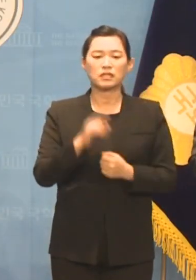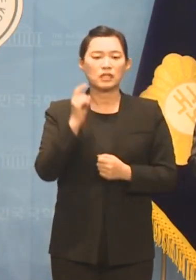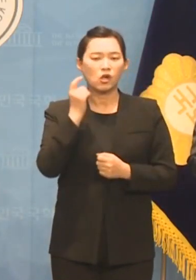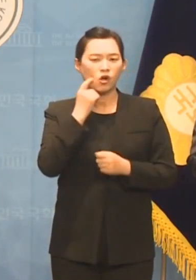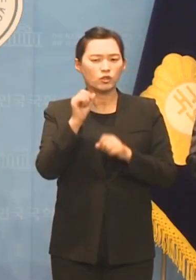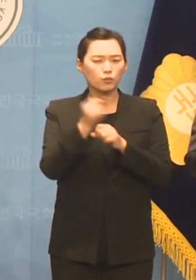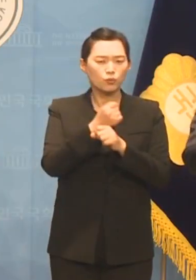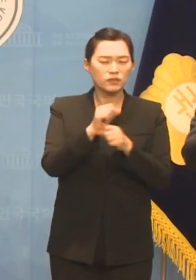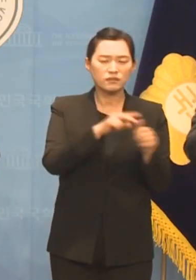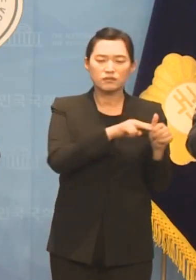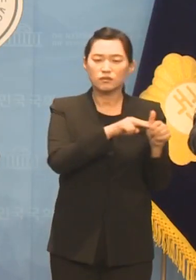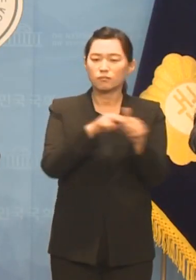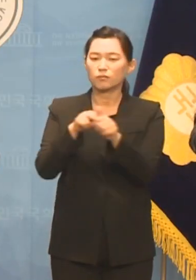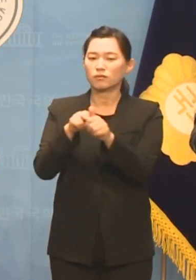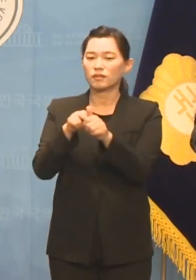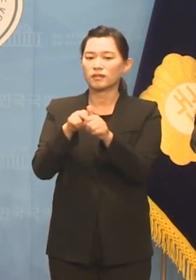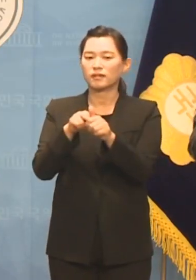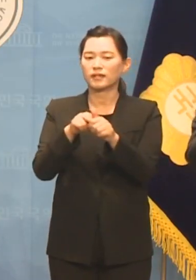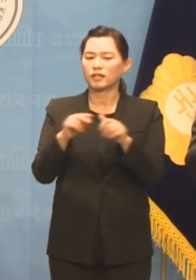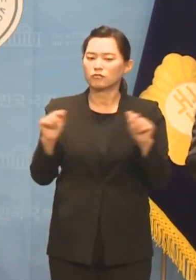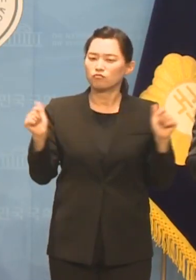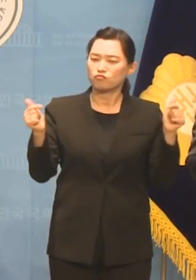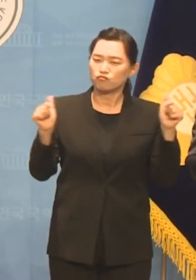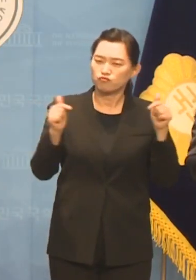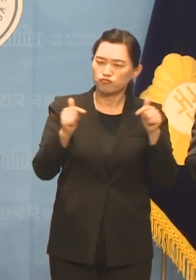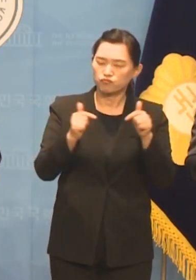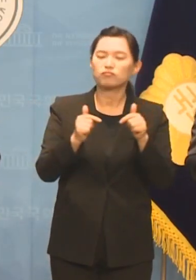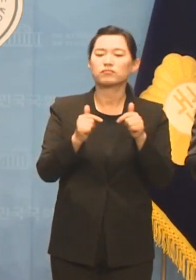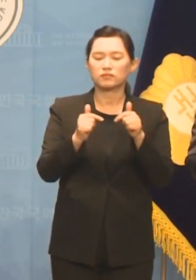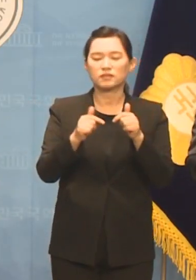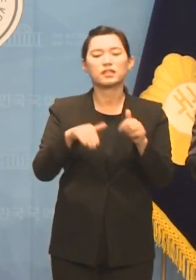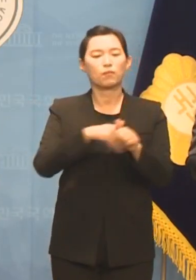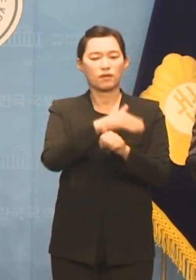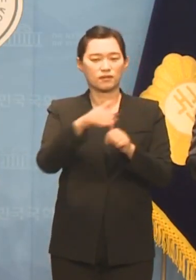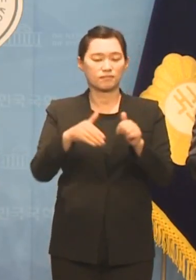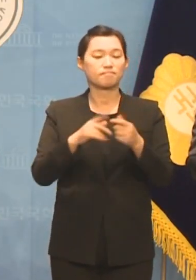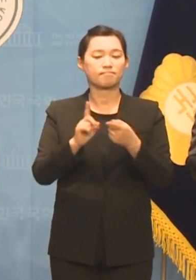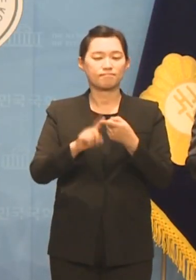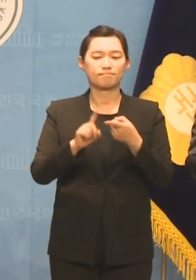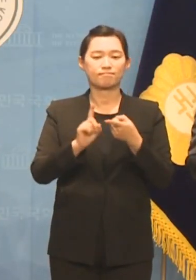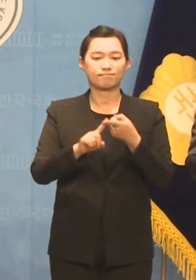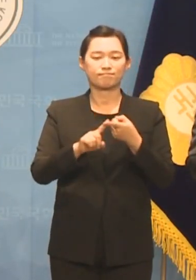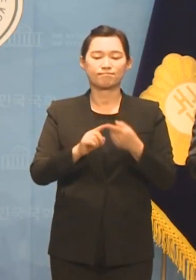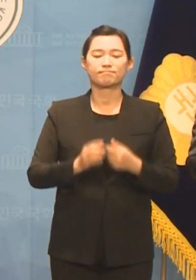허위조작 정보가 감소하고 있는 추세라는 부분에 대해서